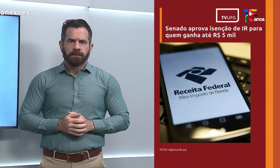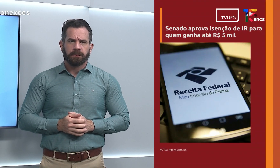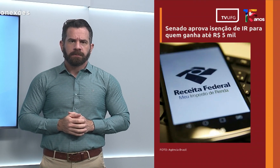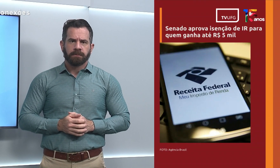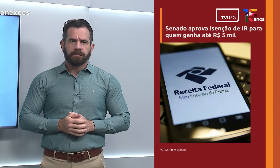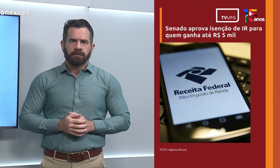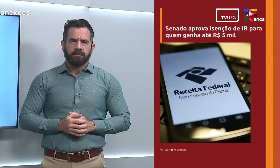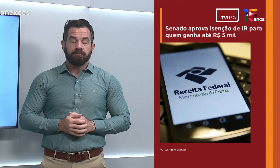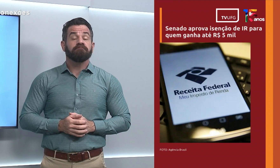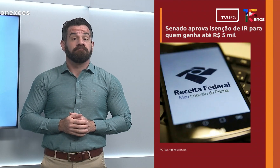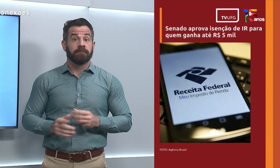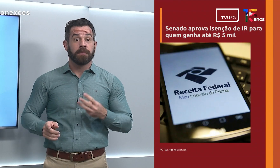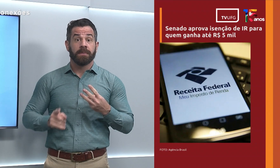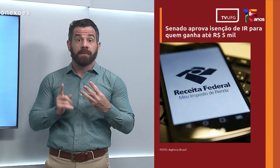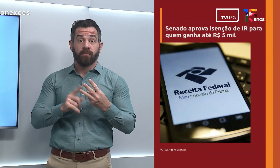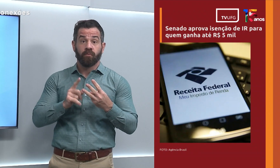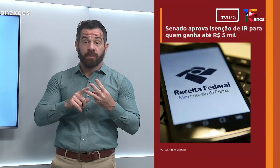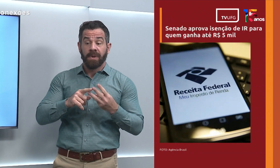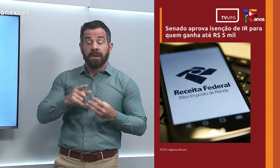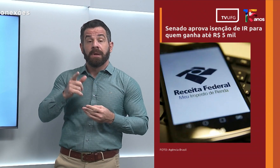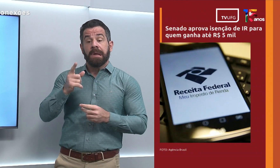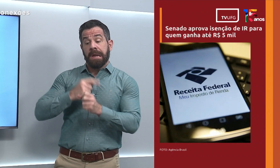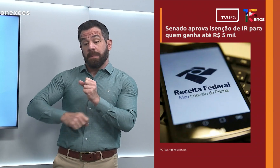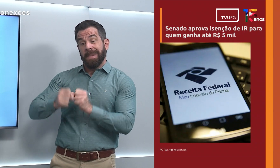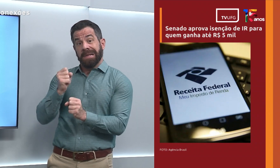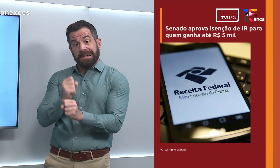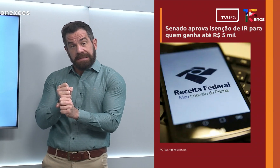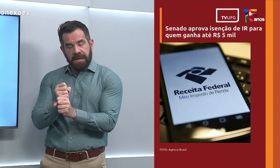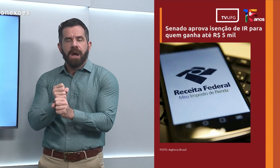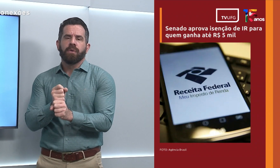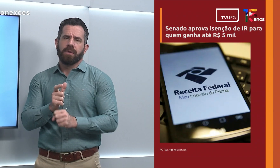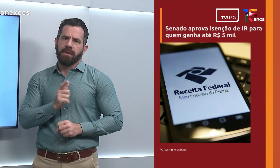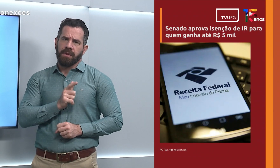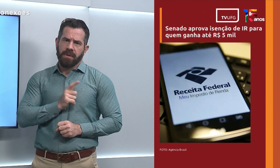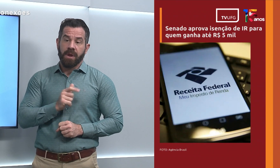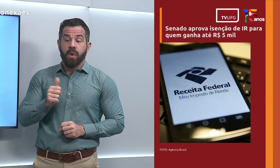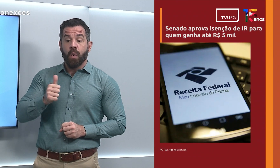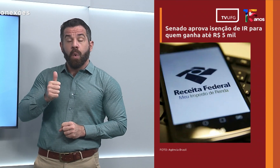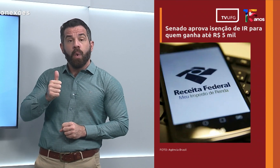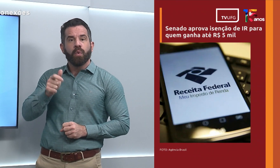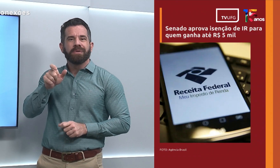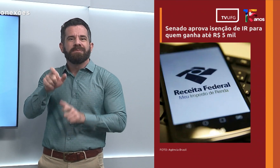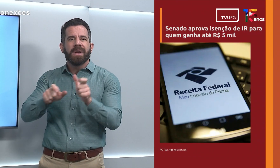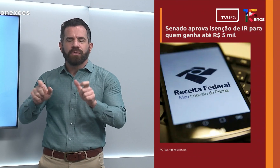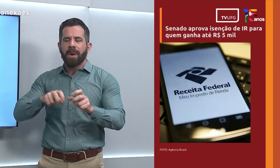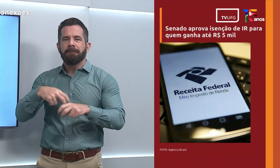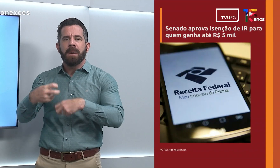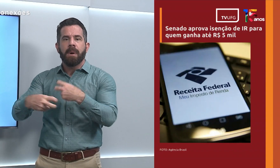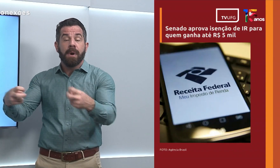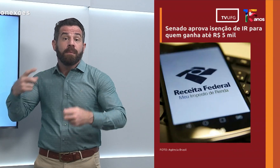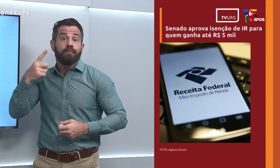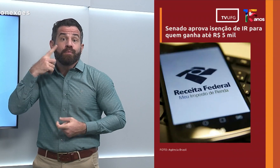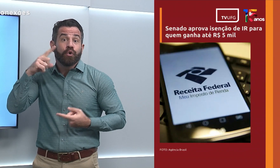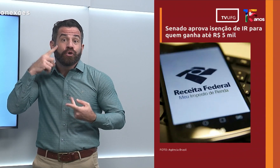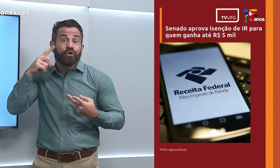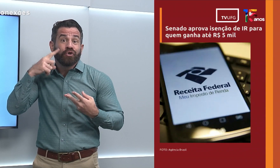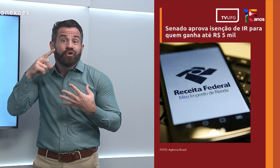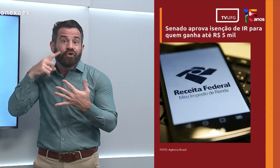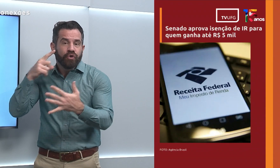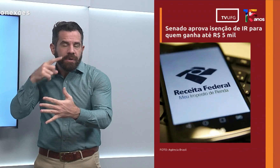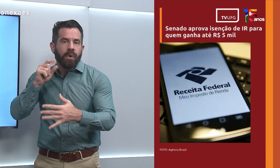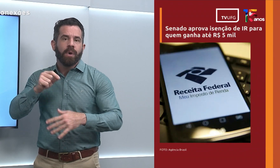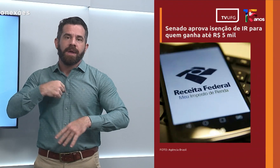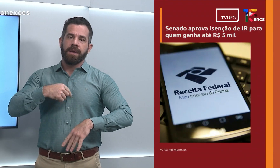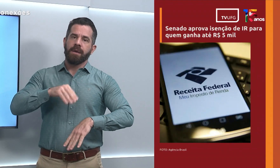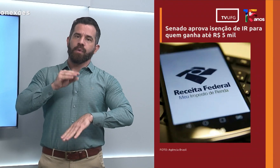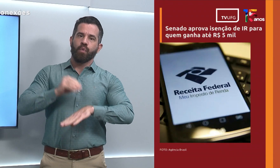Bom, e no ano passado, 11 pessoas foram mortas por dia pela polícia em 9 estados